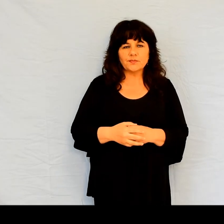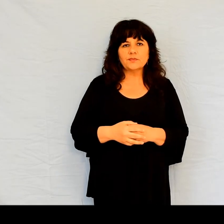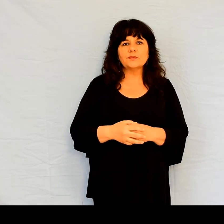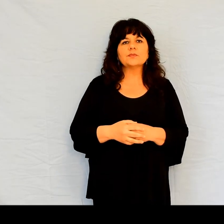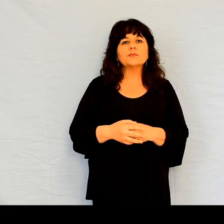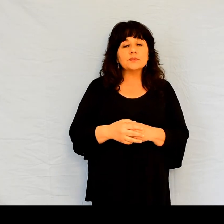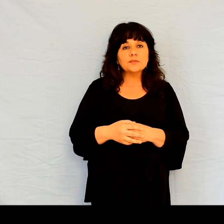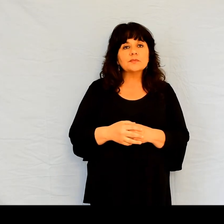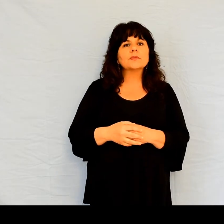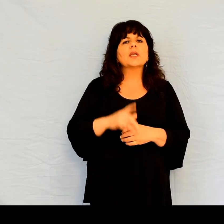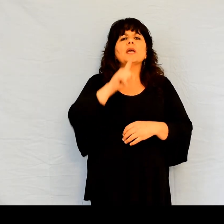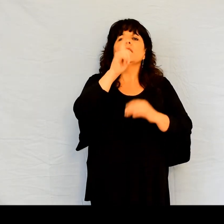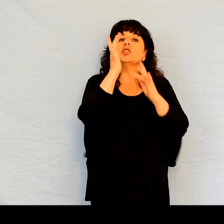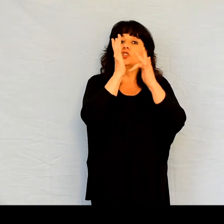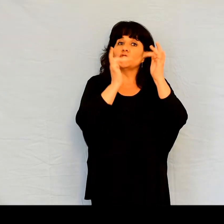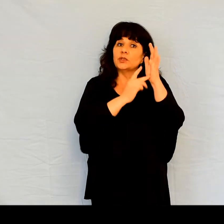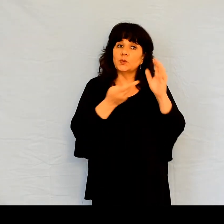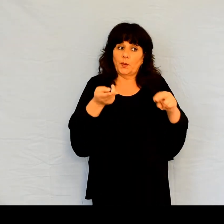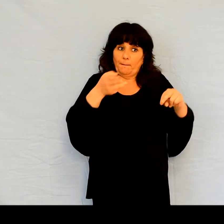C'était après la mort de Jésus.